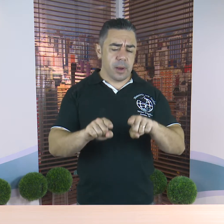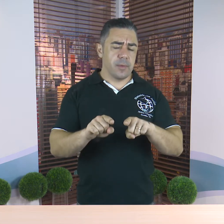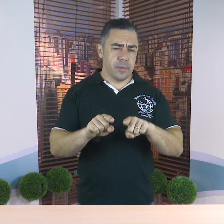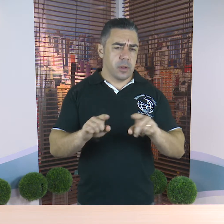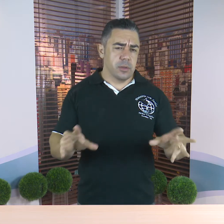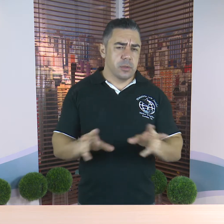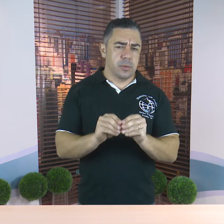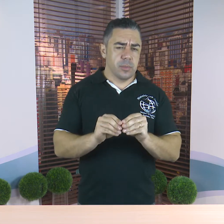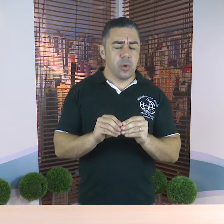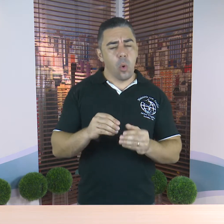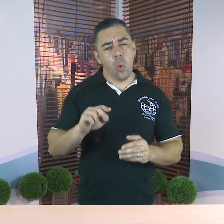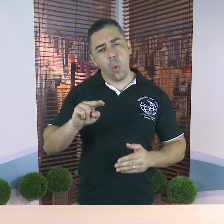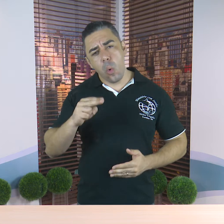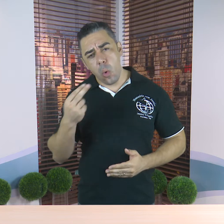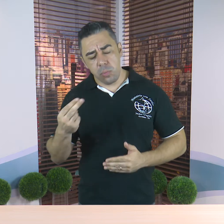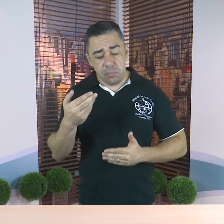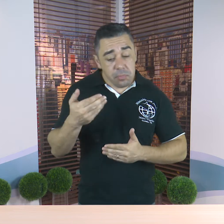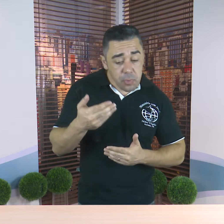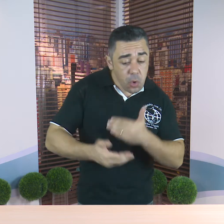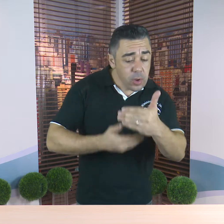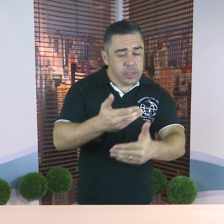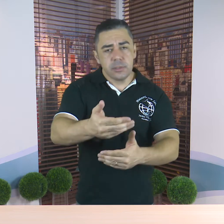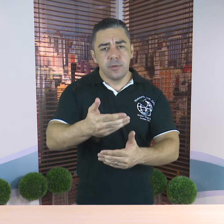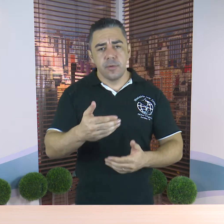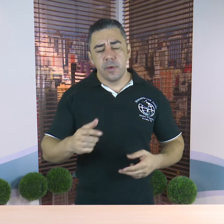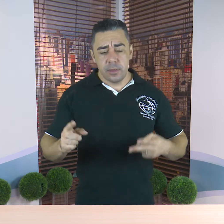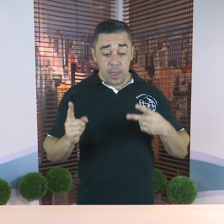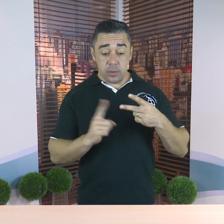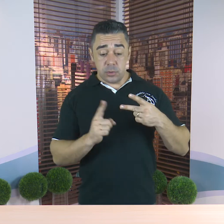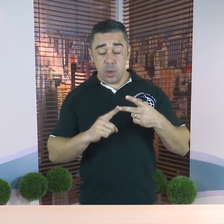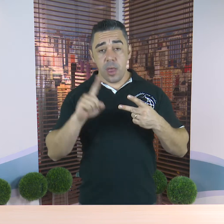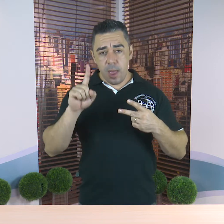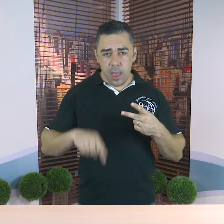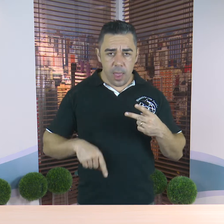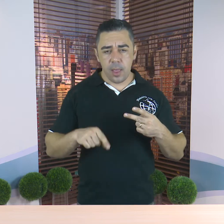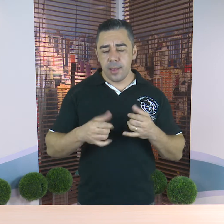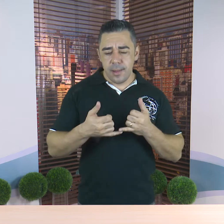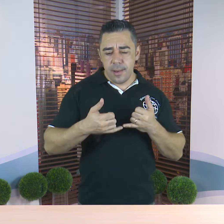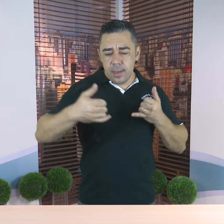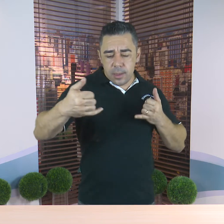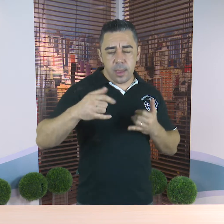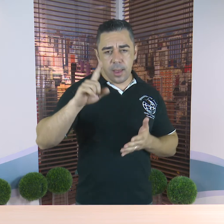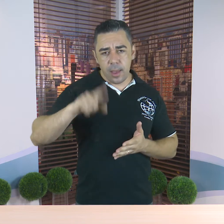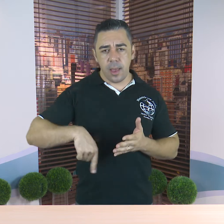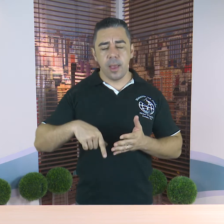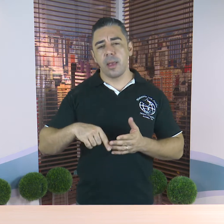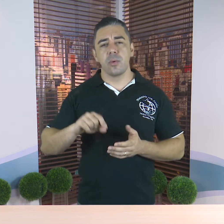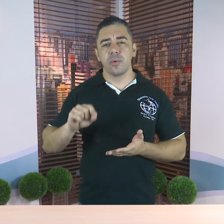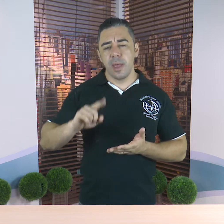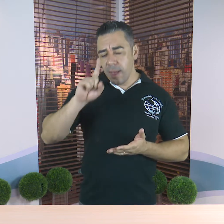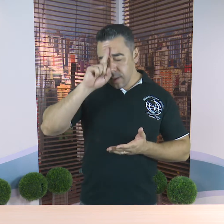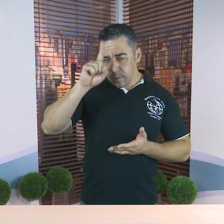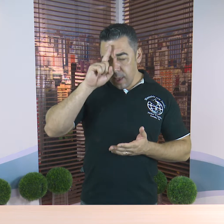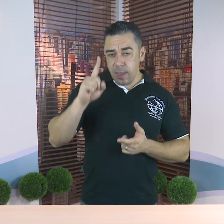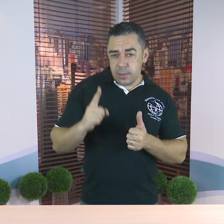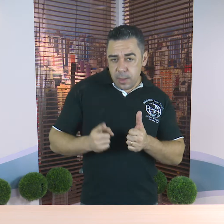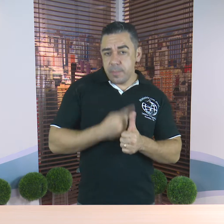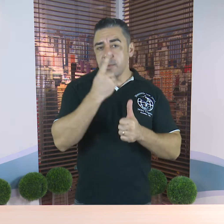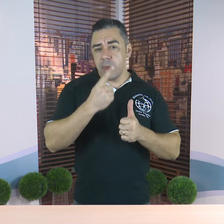ou progressivo, onde a segunda linha poética complementa a ideia expressa na primeira e, de